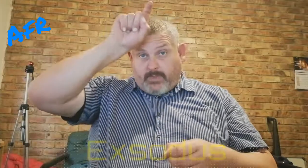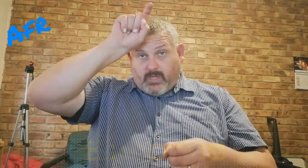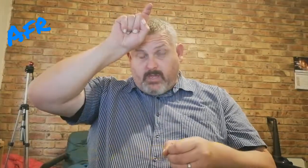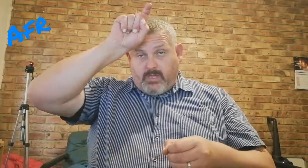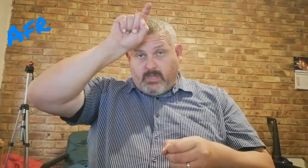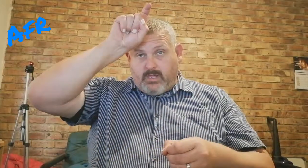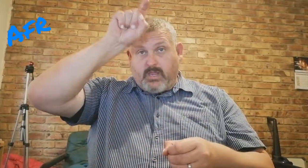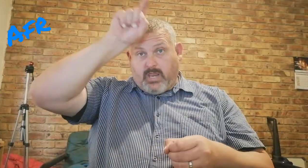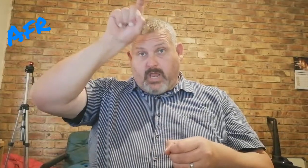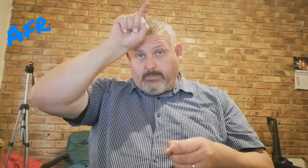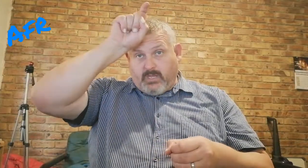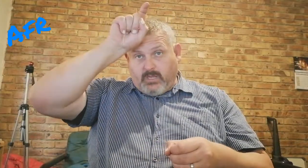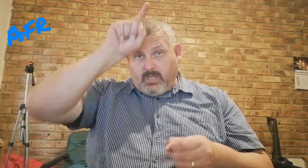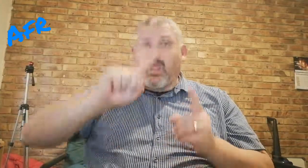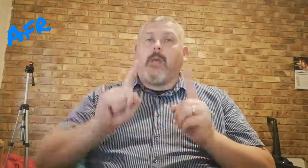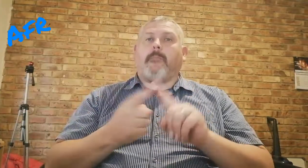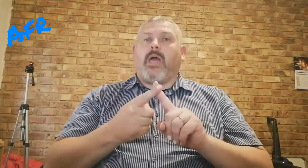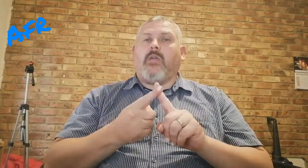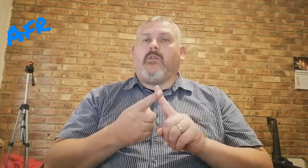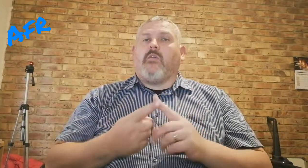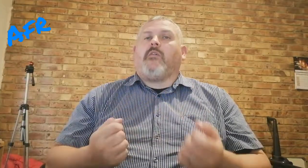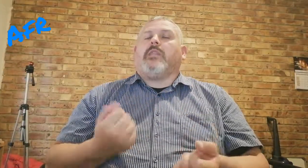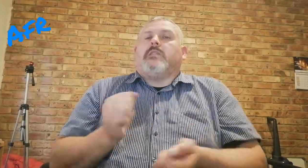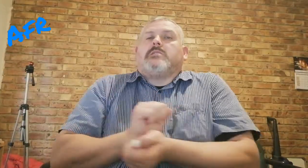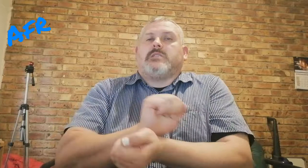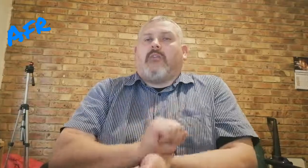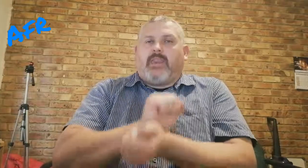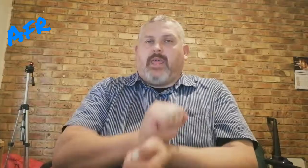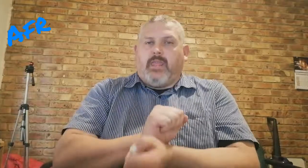Egypte. Egypte, plek van